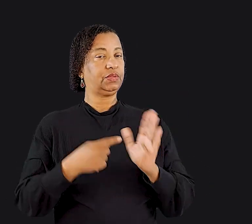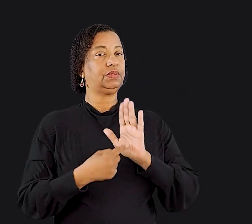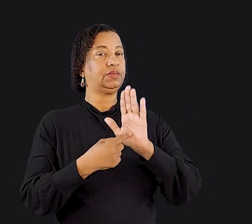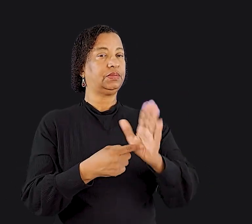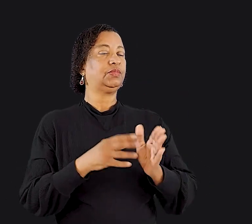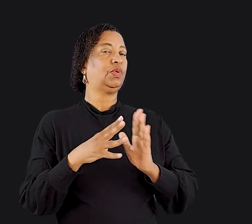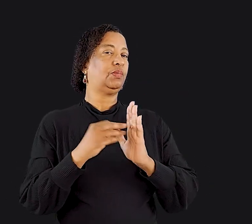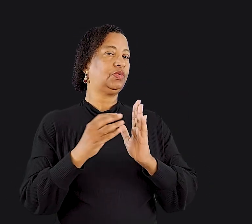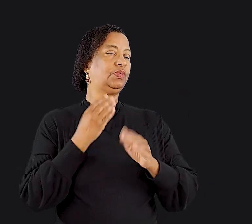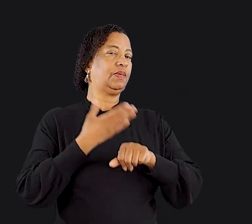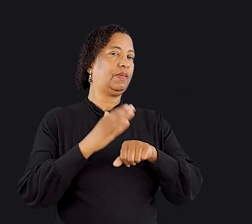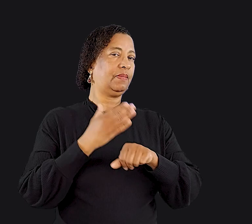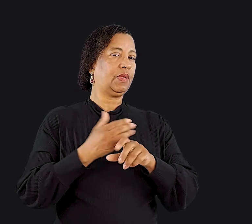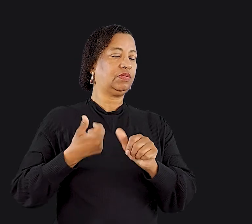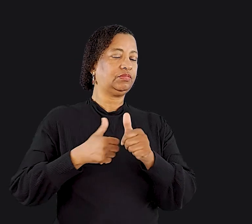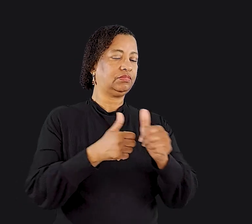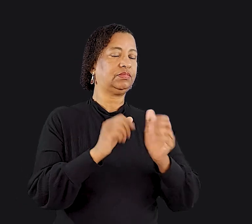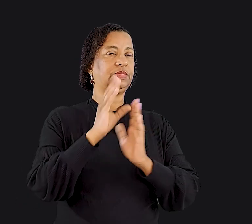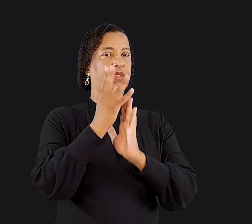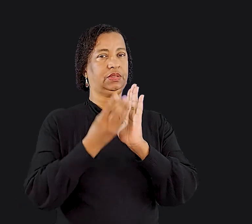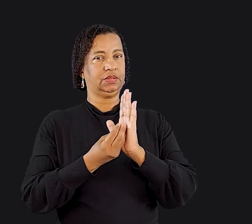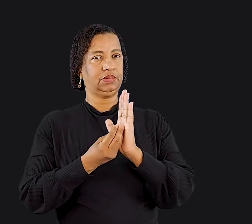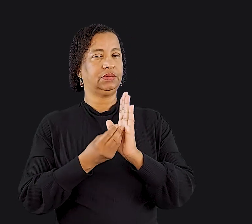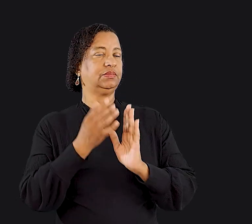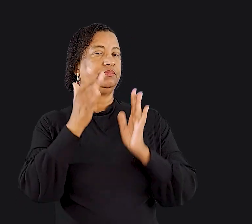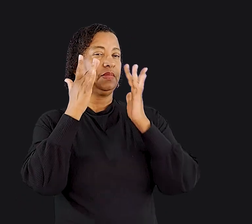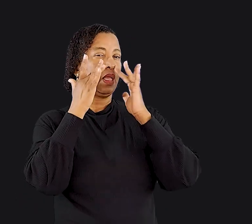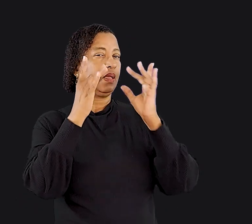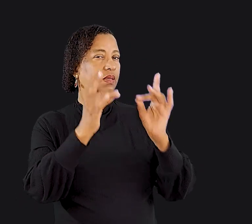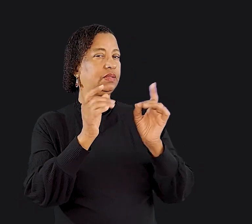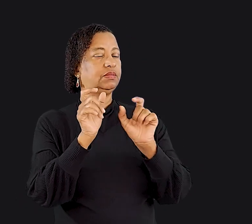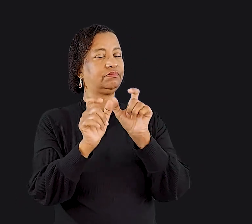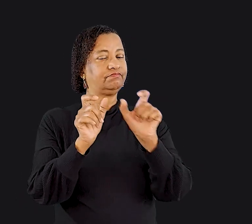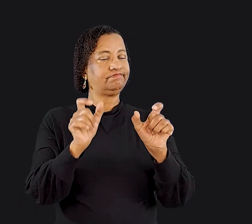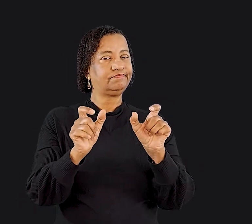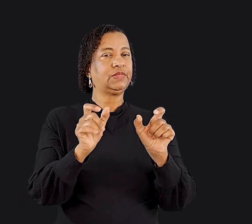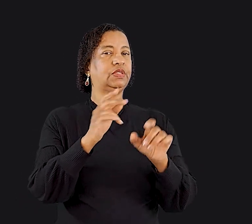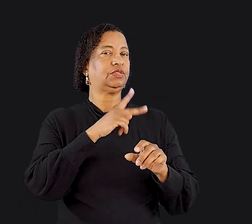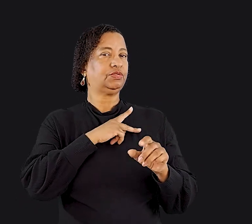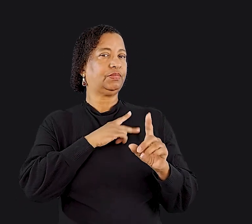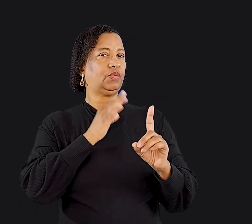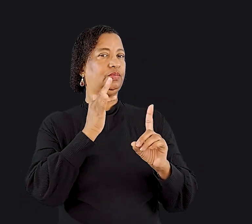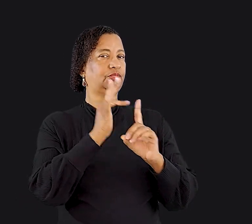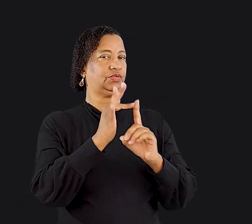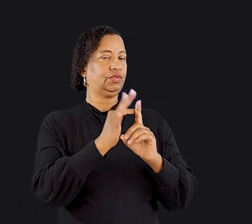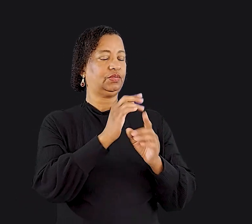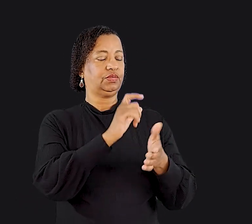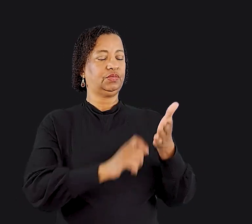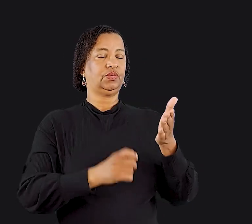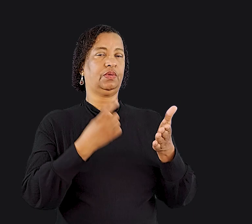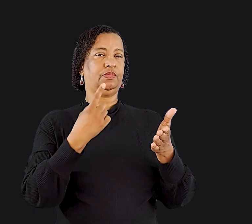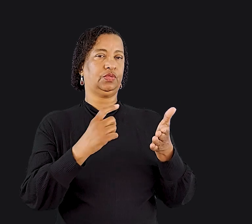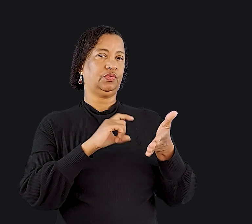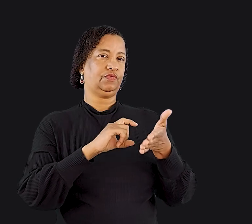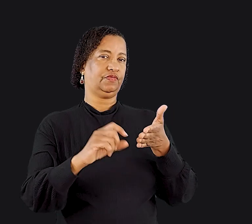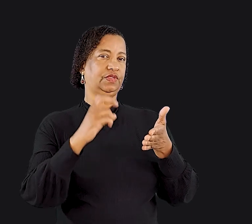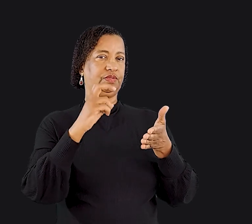modelos muito práticos para serem seguidos na igreja. Preste atenção nestas palavras de Paulo a Timóteo, no capítulo 1, versículos